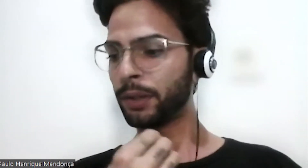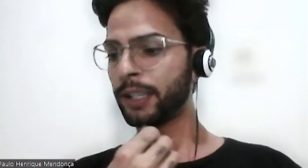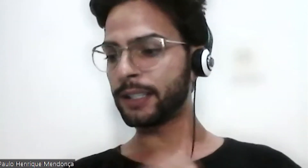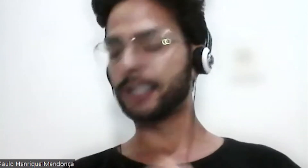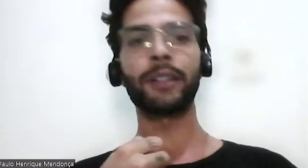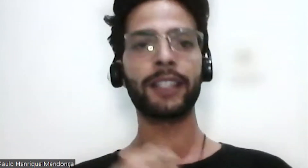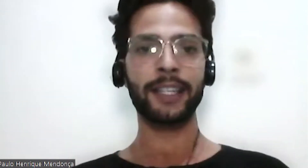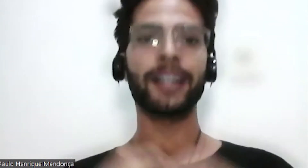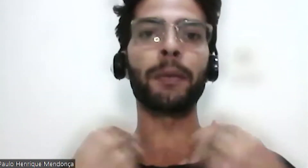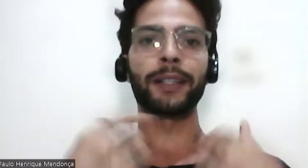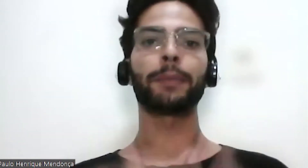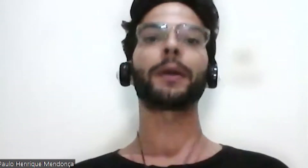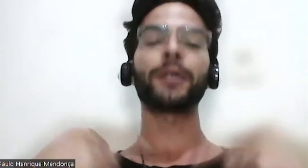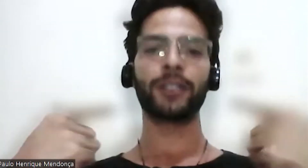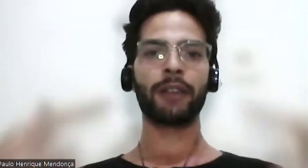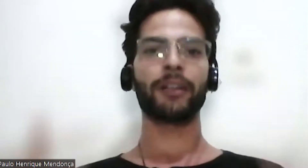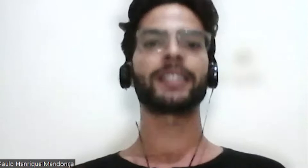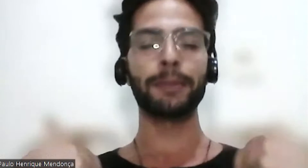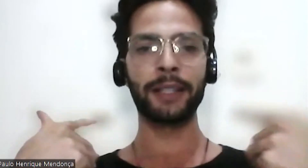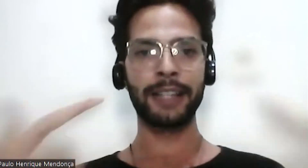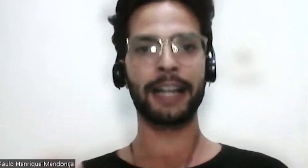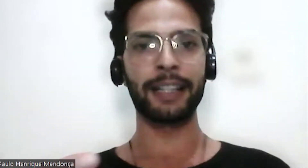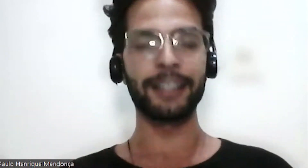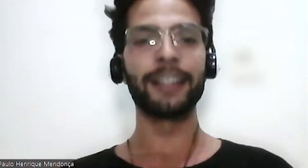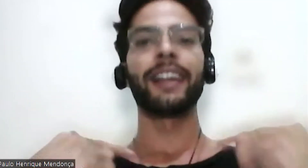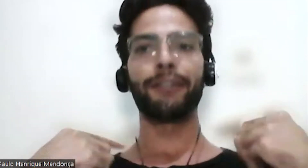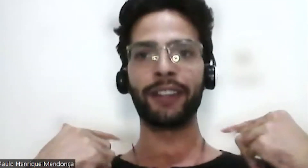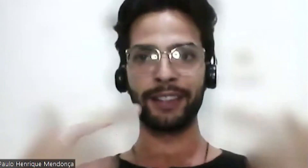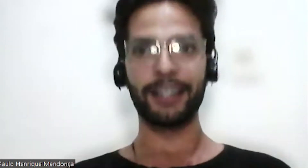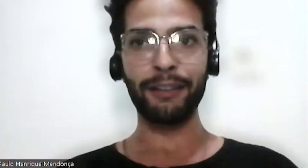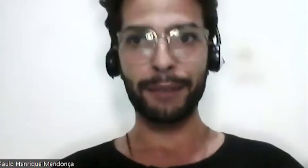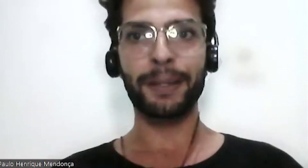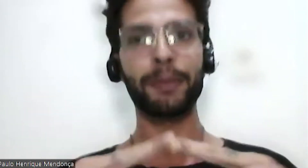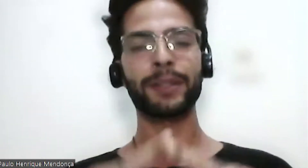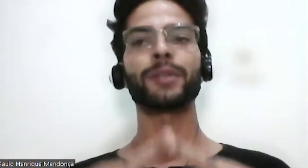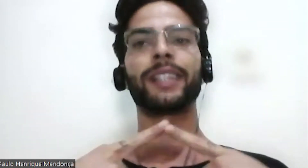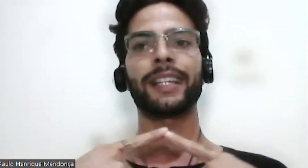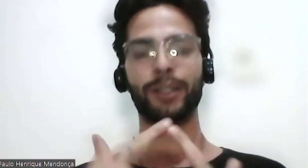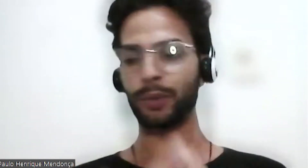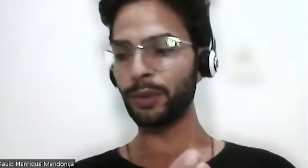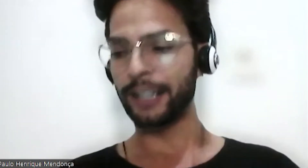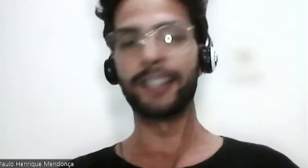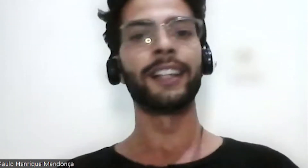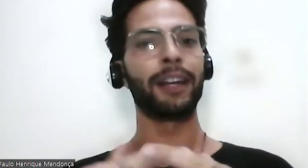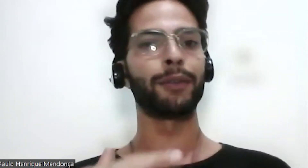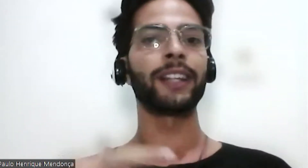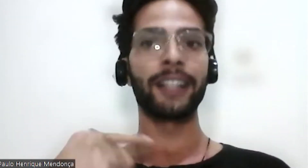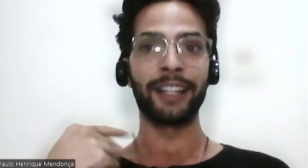Porque se eu quiser realmente proporcionar uma acessibilidade efetiva para uma pessoa que é surda, eu vou ter que